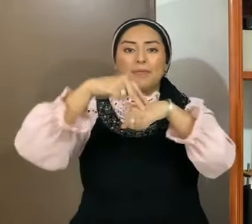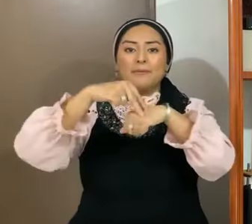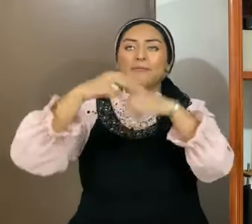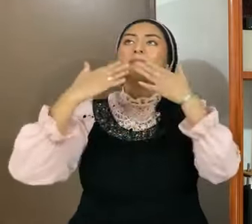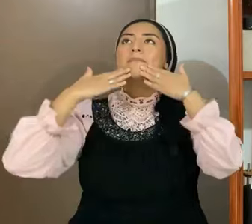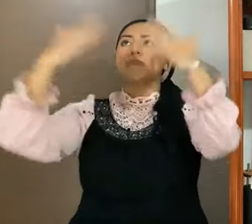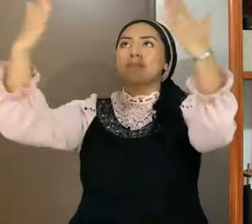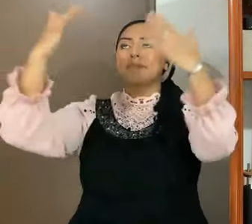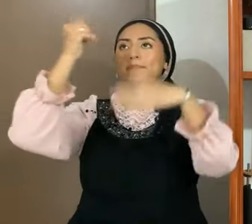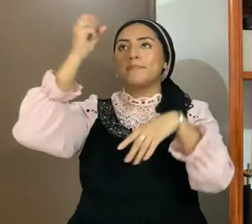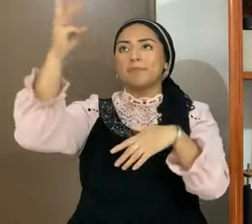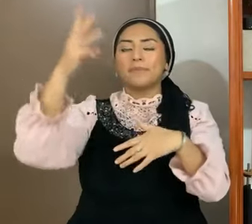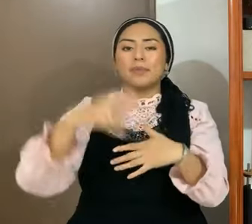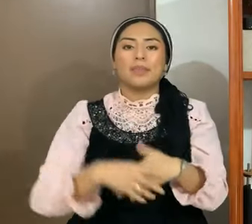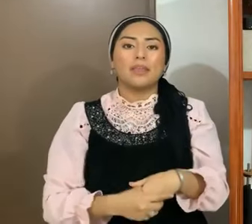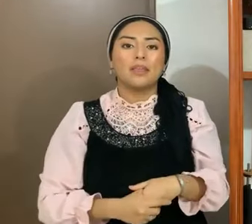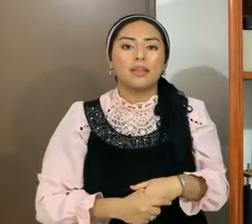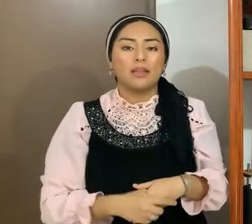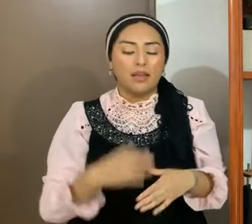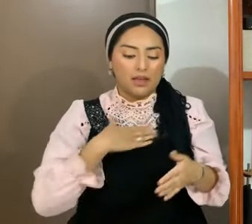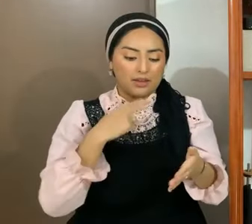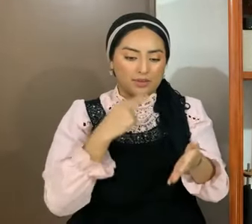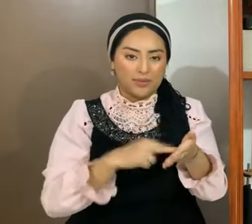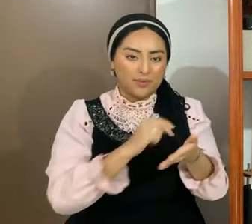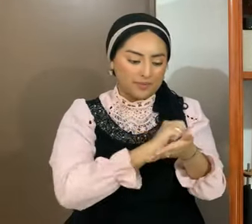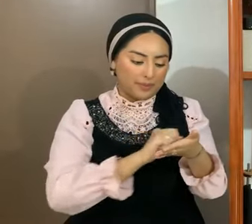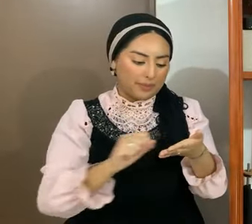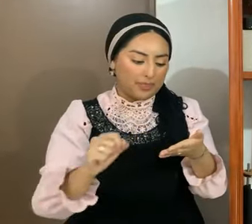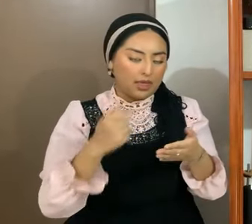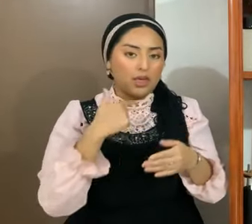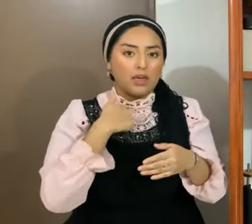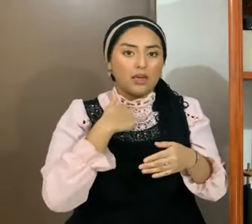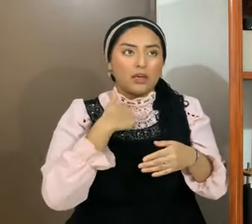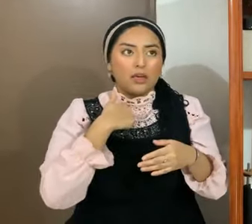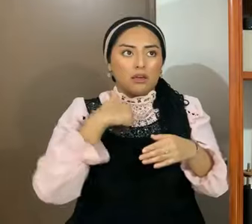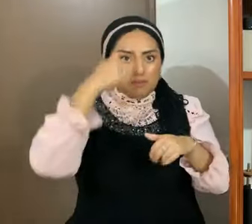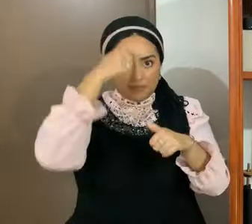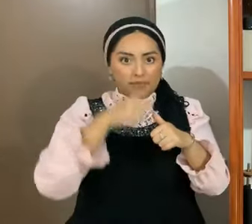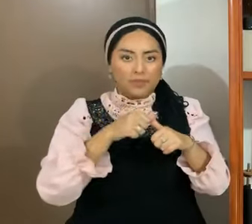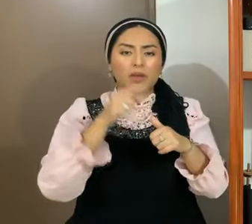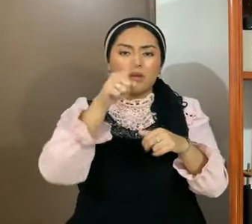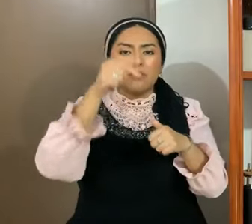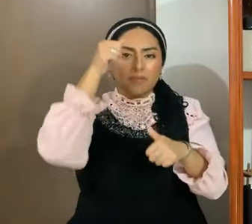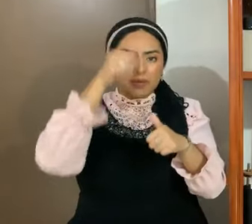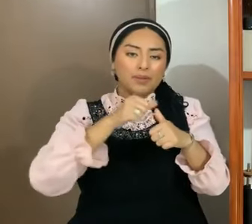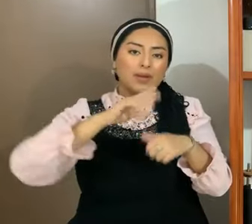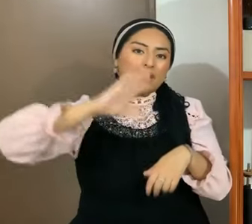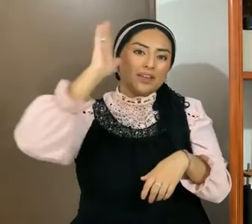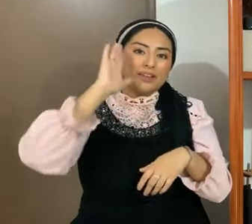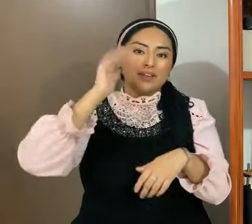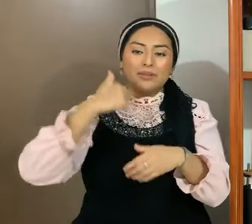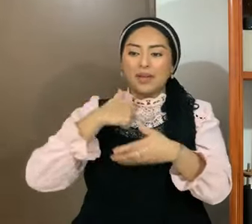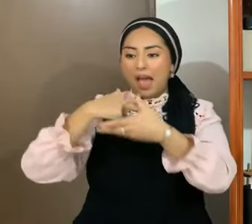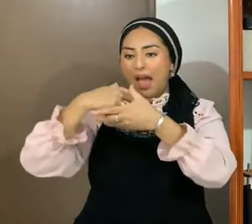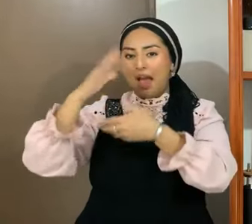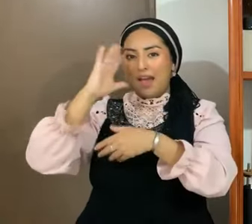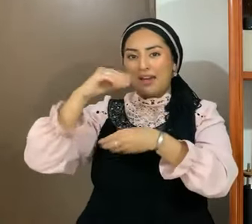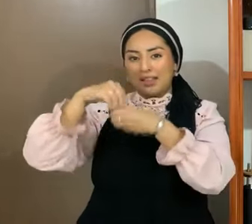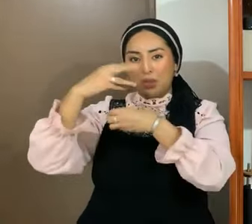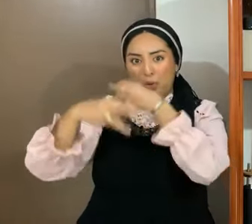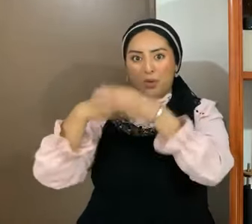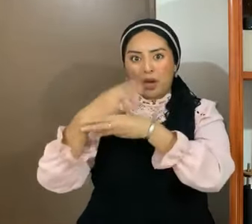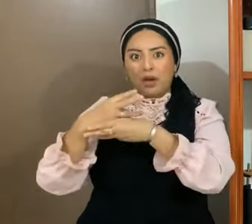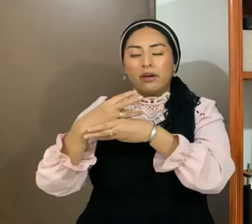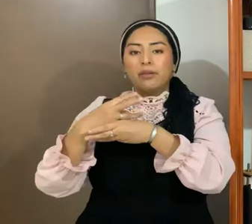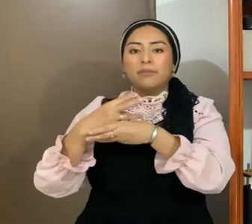Yahshua HaMashiach. Yo lo anoté aquí, para comprenderlo mejor, piensa en todo lo que sufríamos antes mientras estábamos en Egipto y